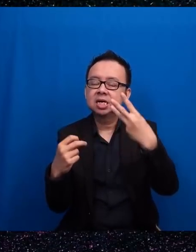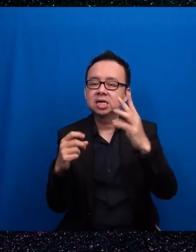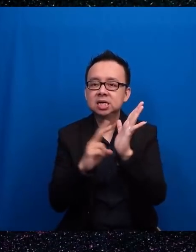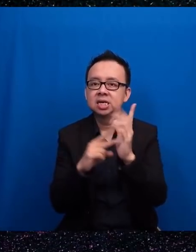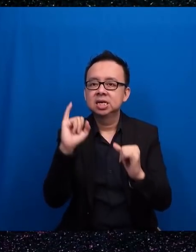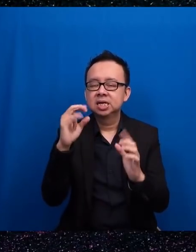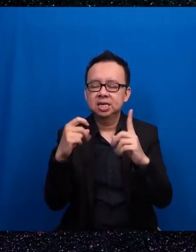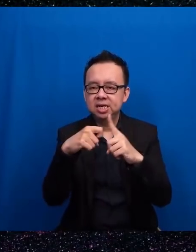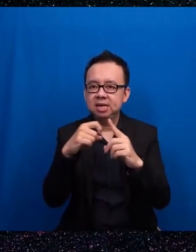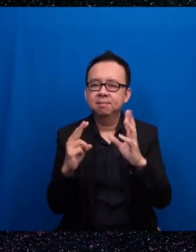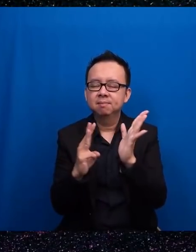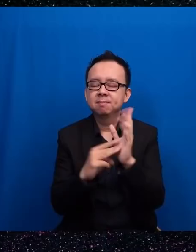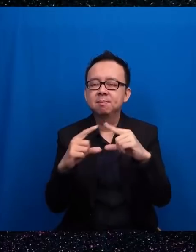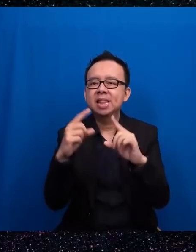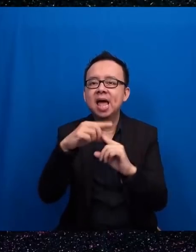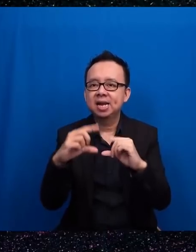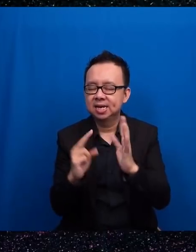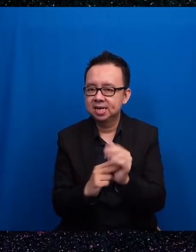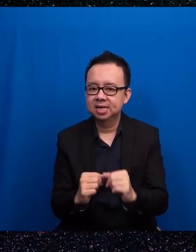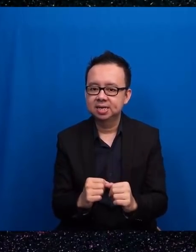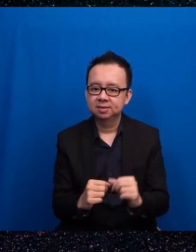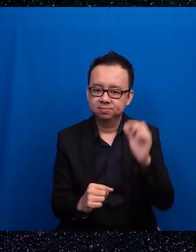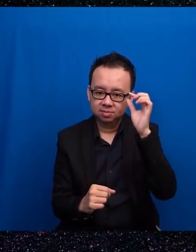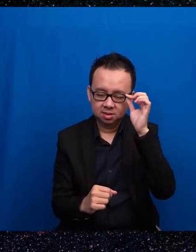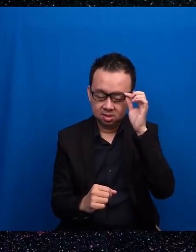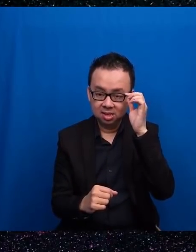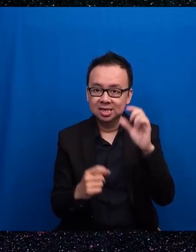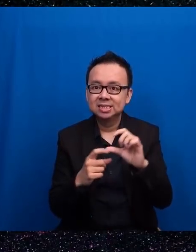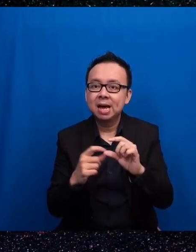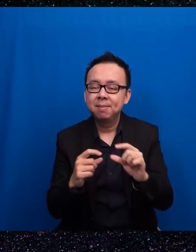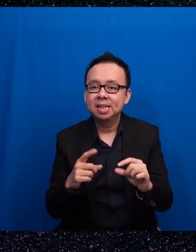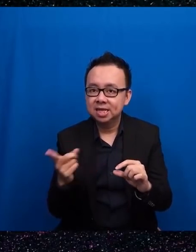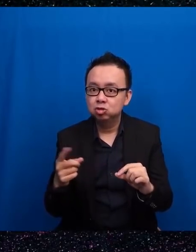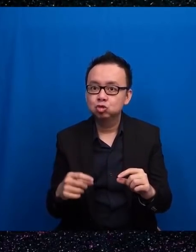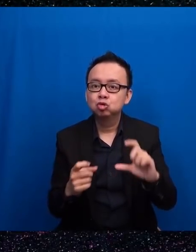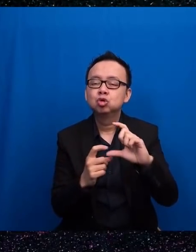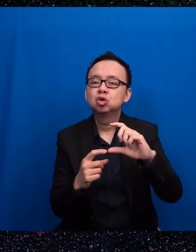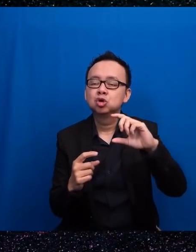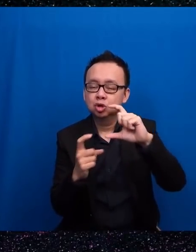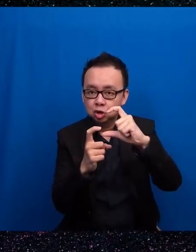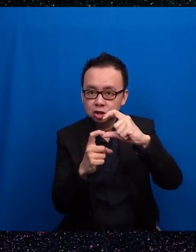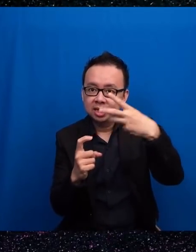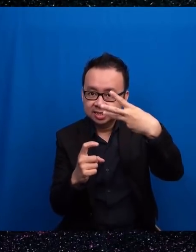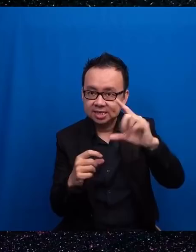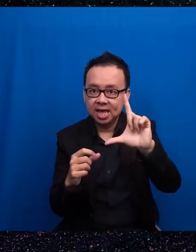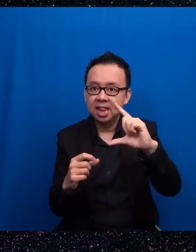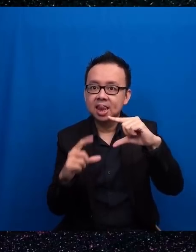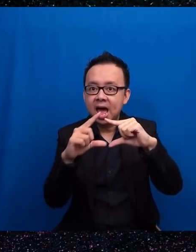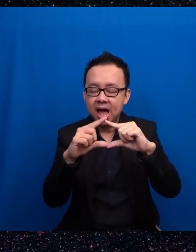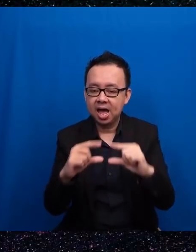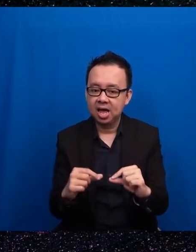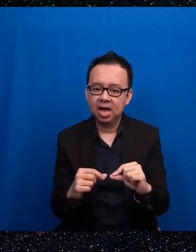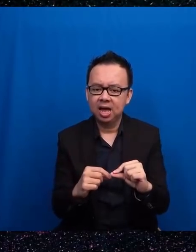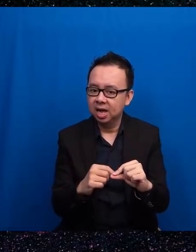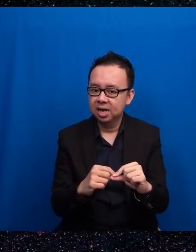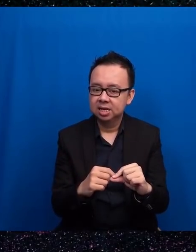konteks mikronya, namanya Selah. Bukan Sabat seharian,